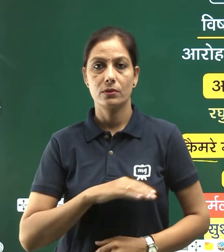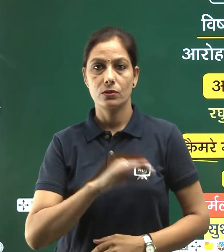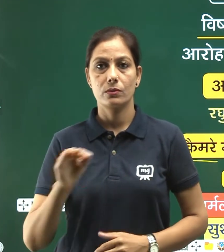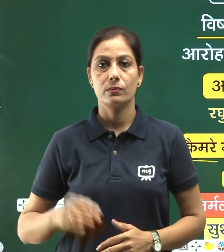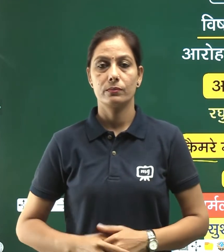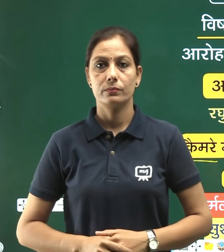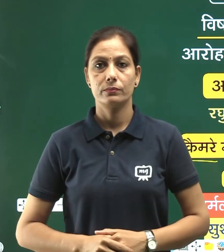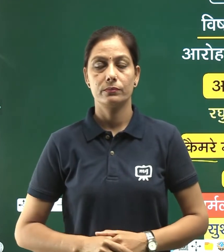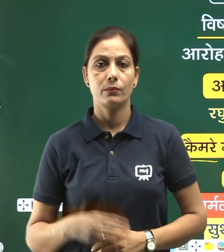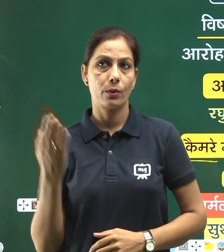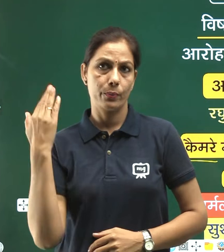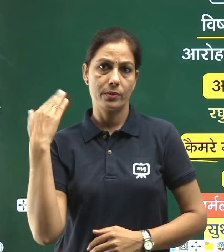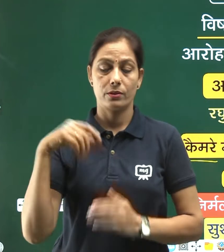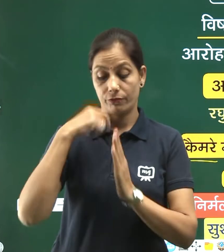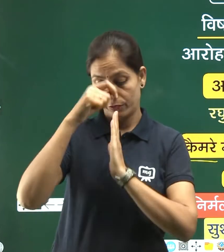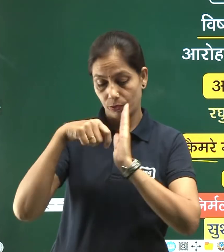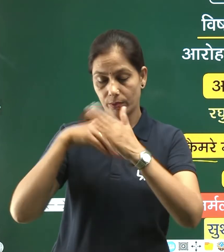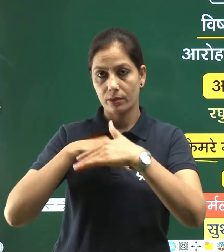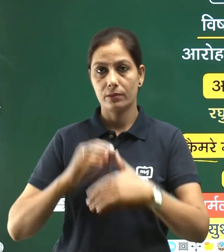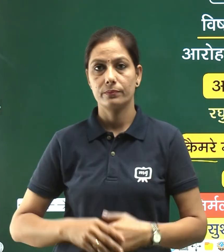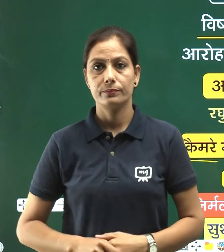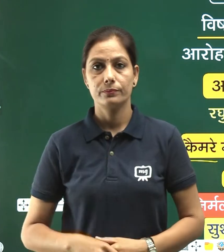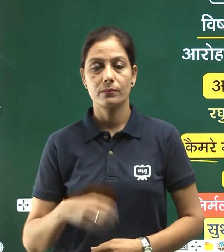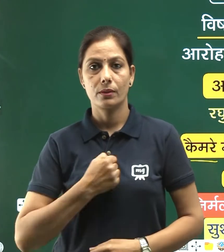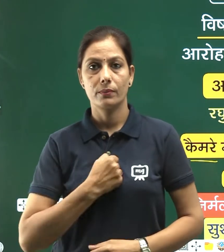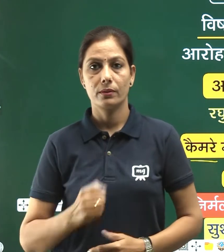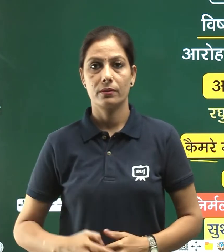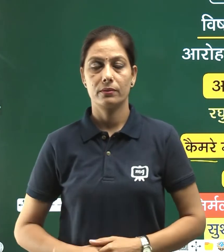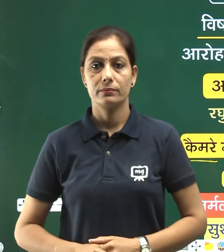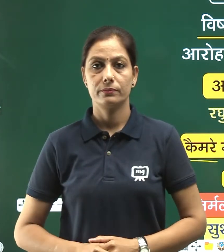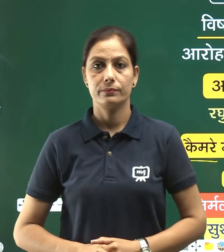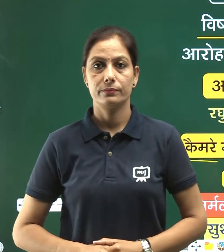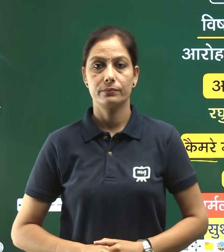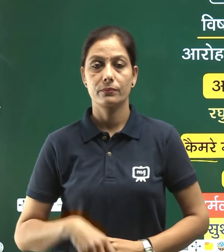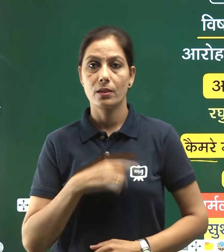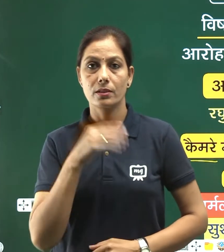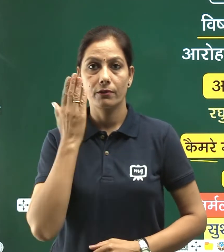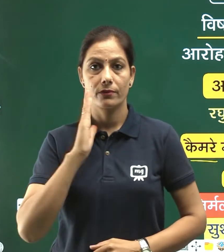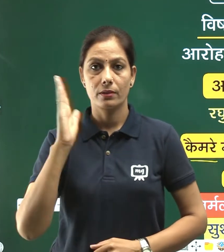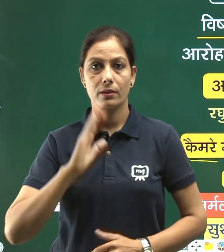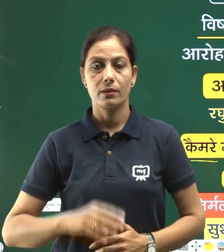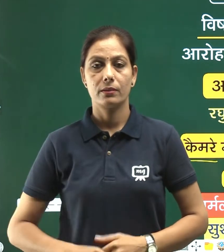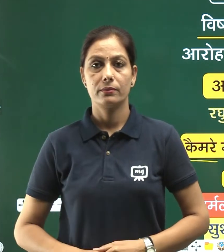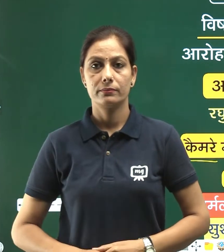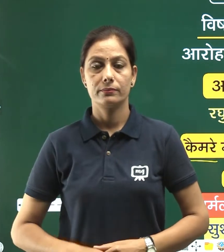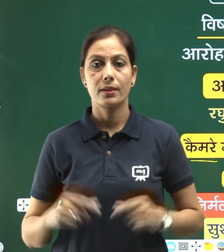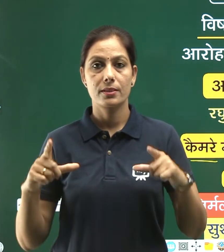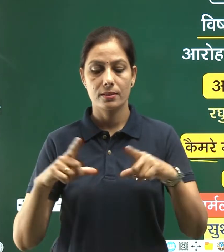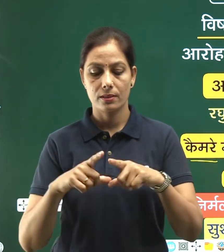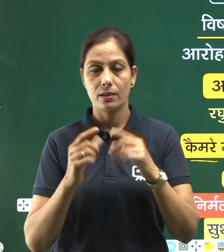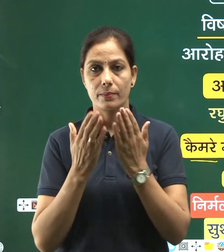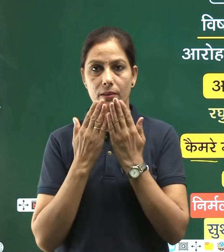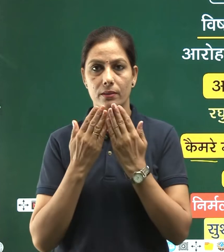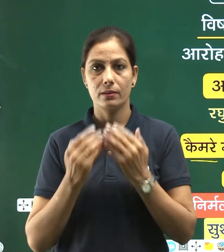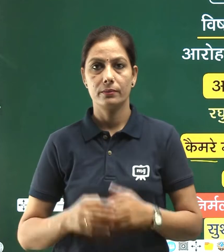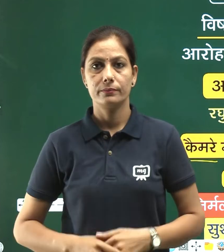बच्चों, पिछले वीडियो में हमने इस कविता का सार पढ़ा था।